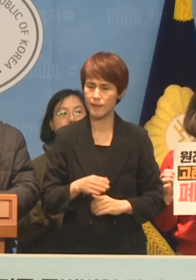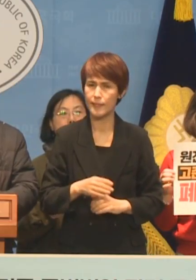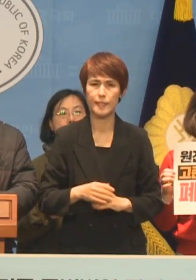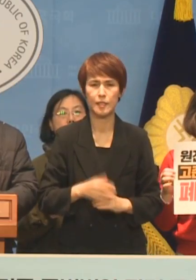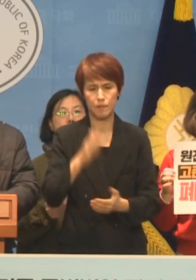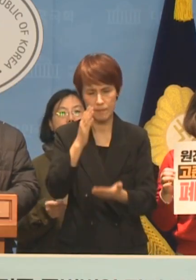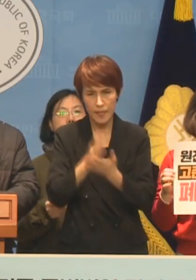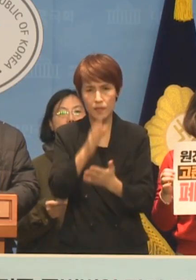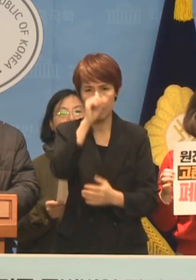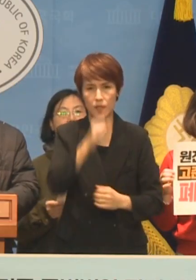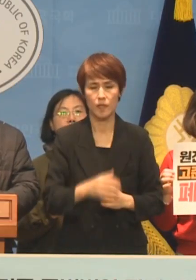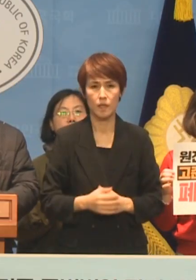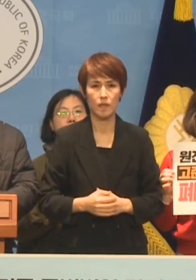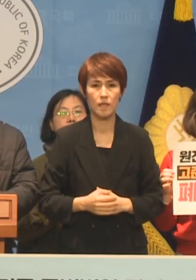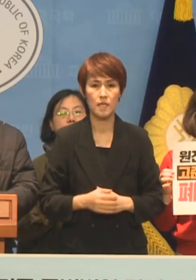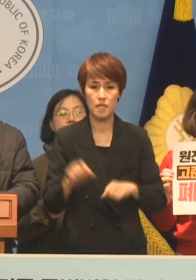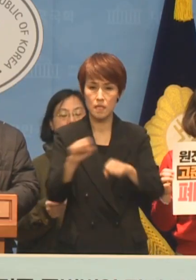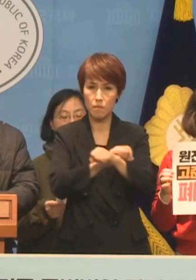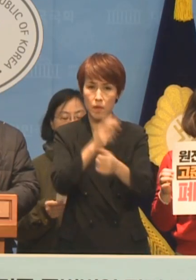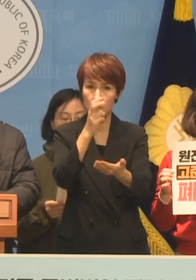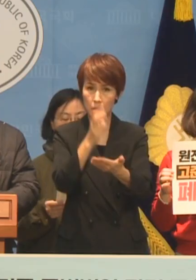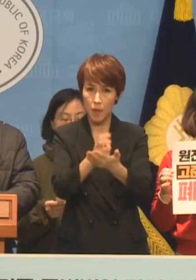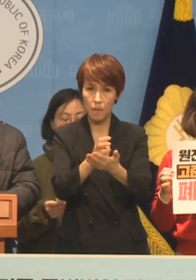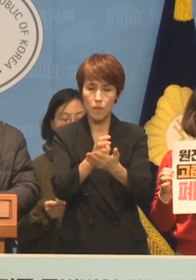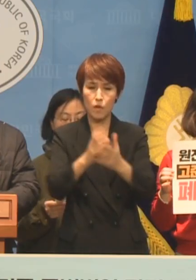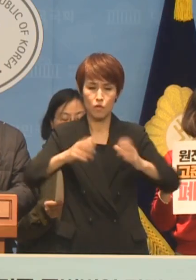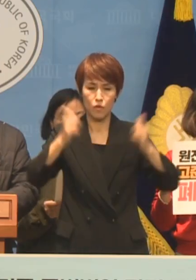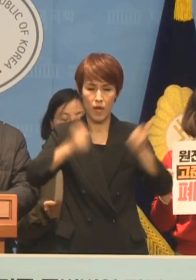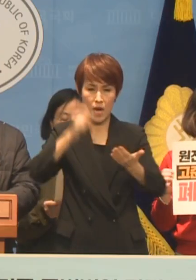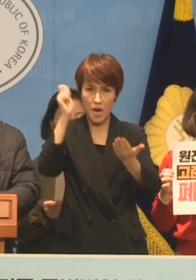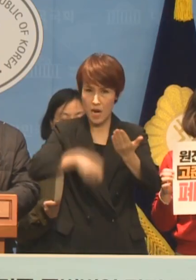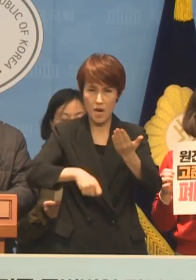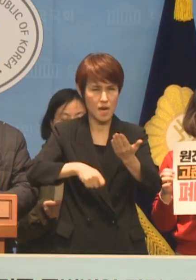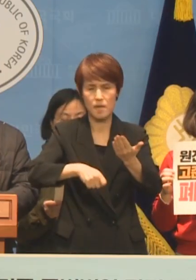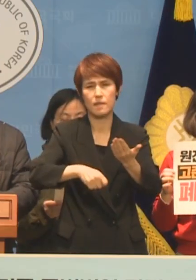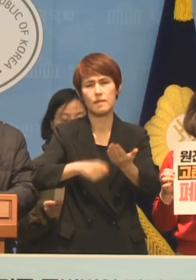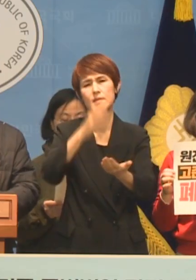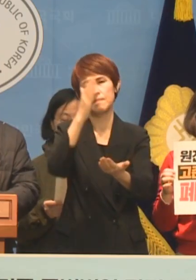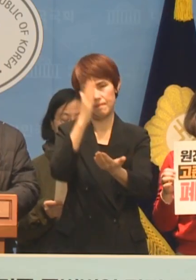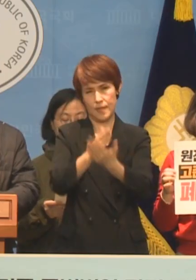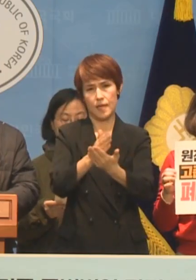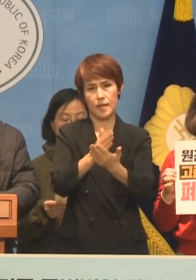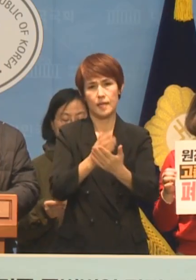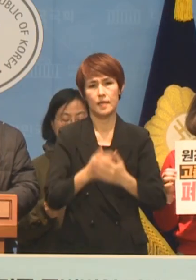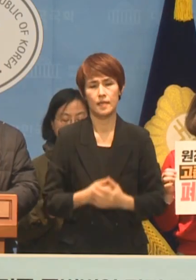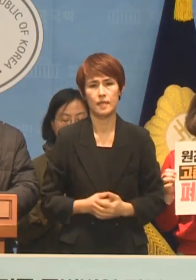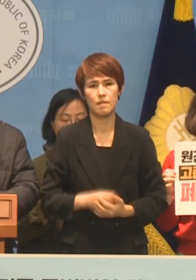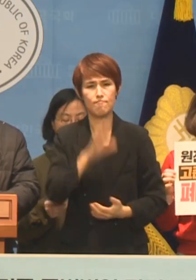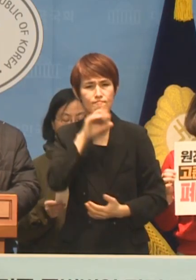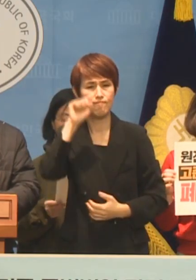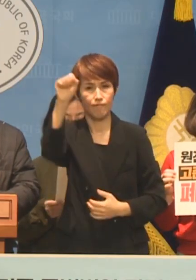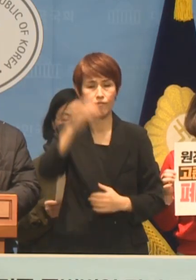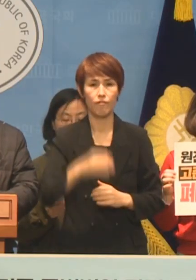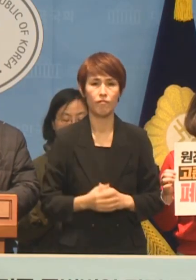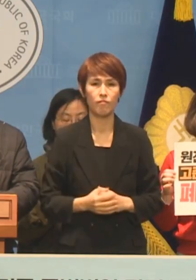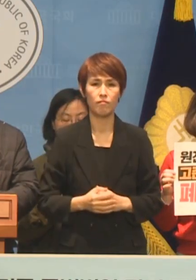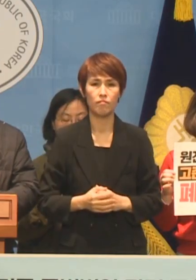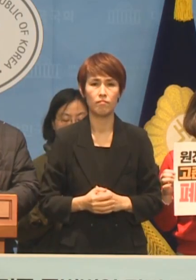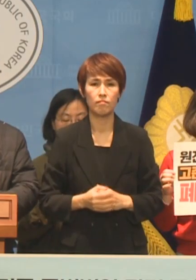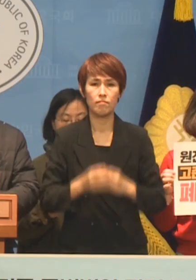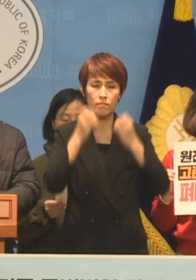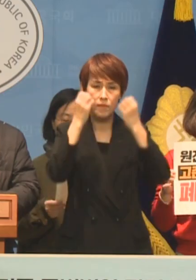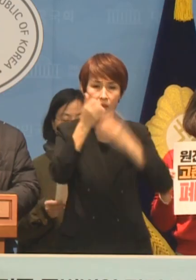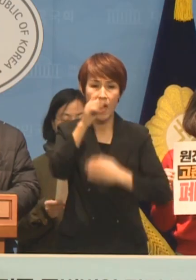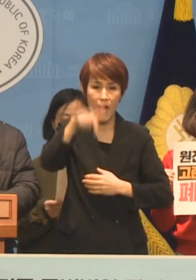아니기를 바라고 고준위 특별법안 국회 통과를 위한 일체의 시도를 규탄한다. 일방적으로 신규